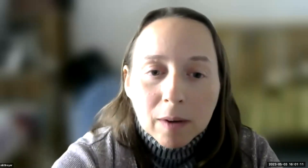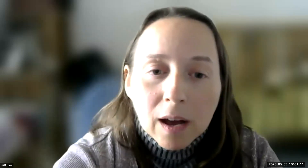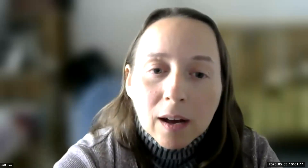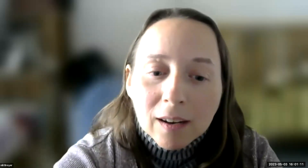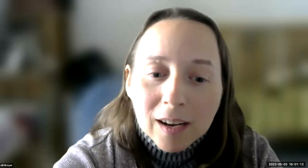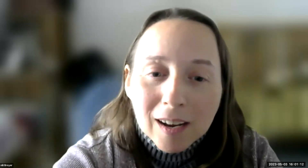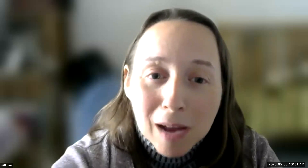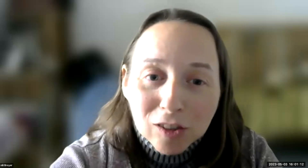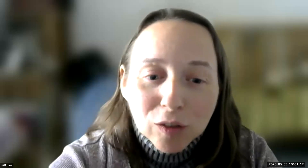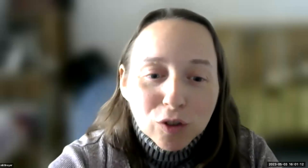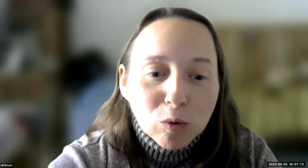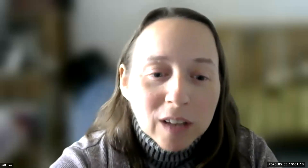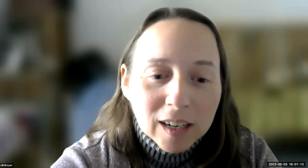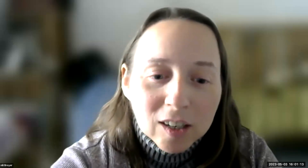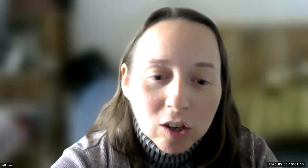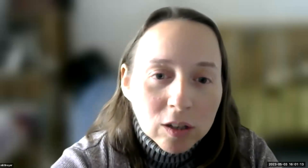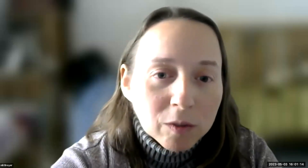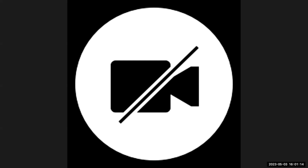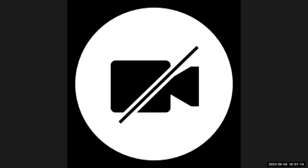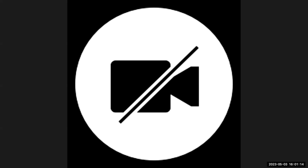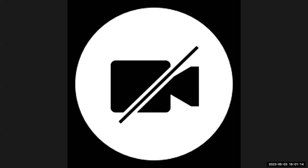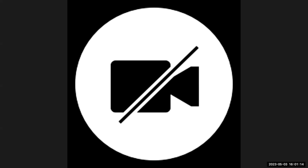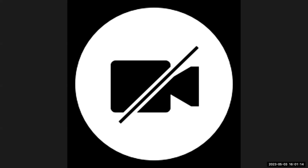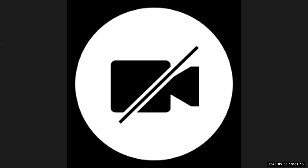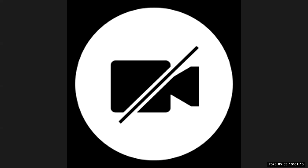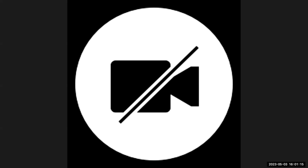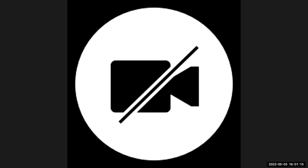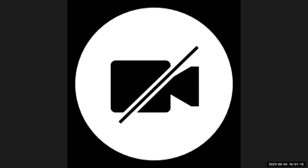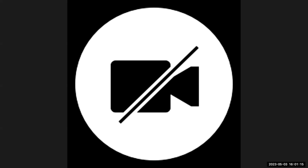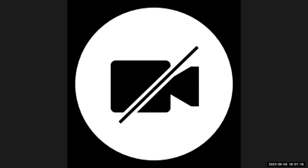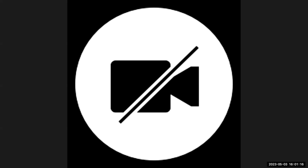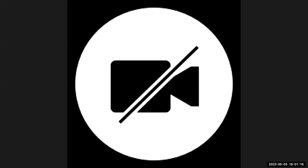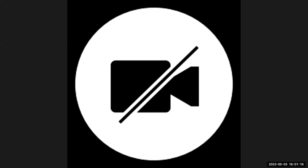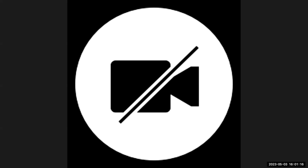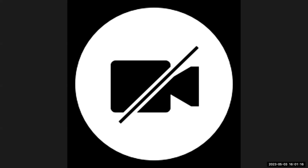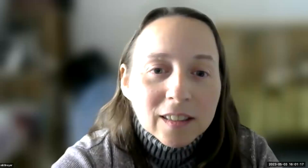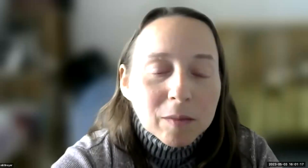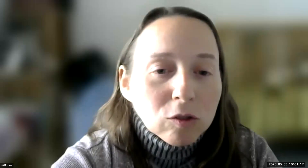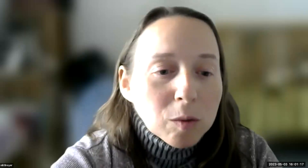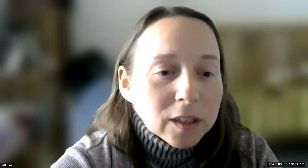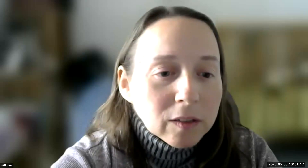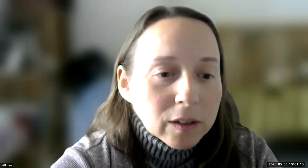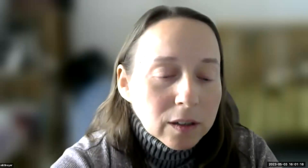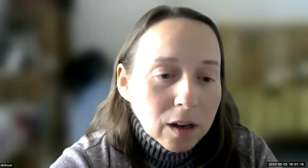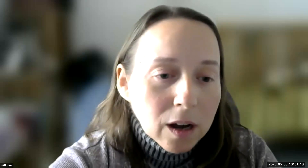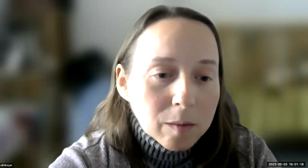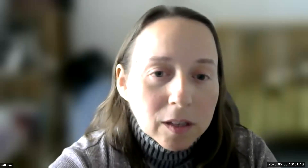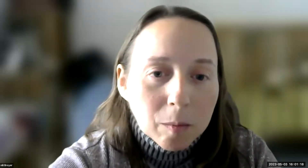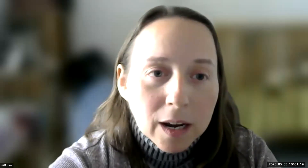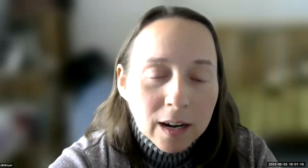לאלה שאפשרו את ההנגשה של המפגש היום, לאתי ולחגי, אתי המתורגמנית וחגי המתמלה,